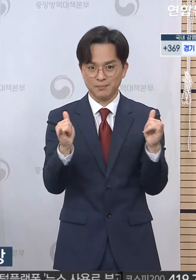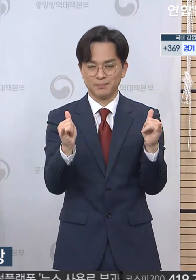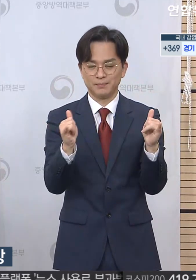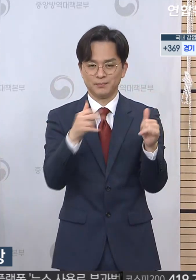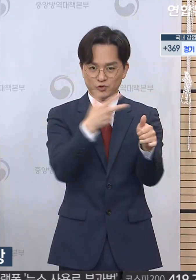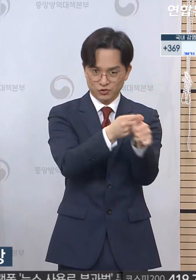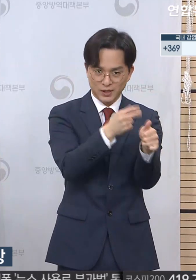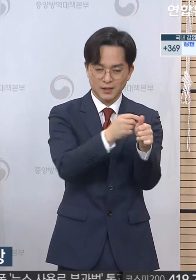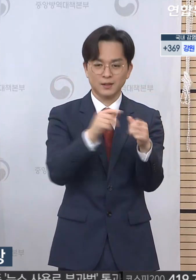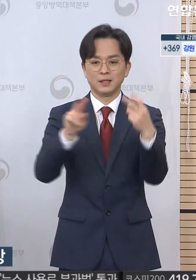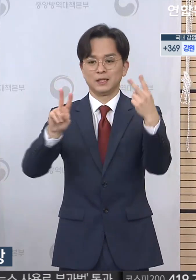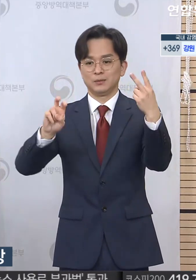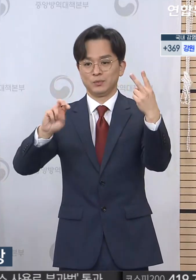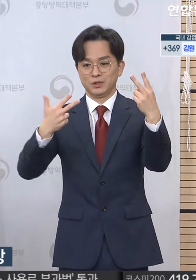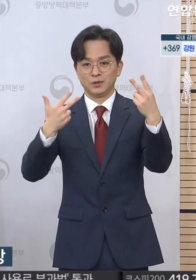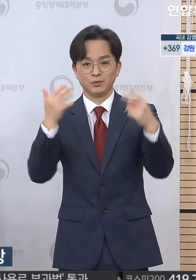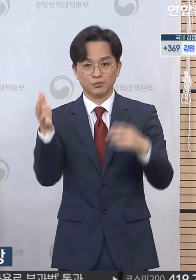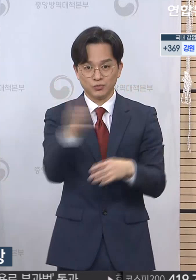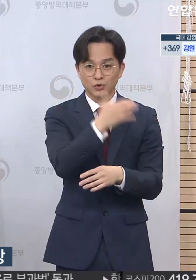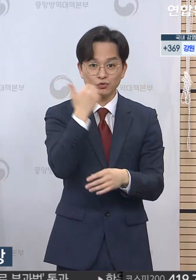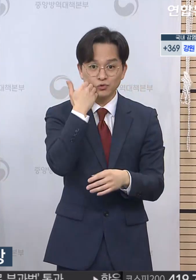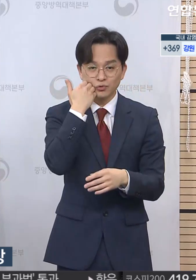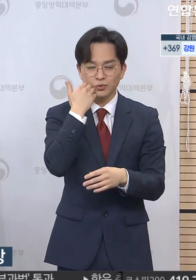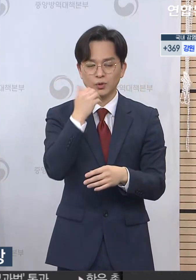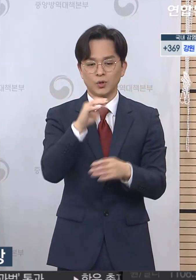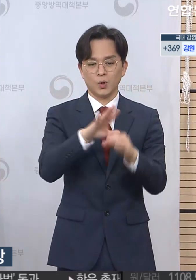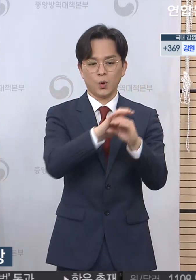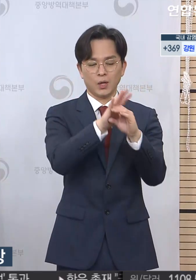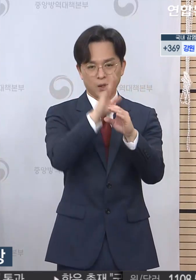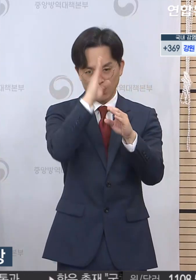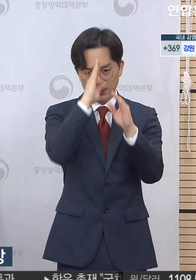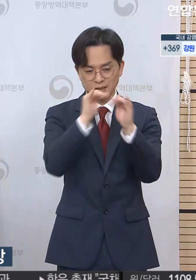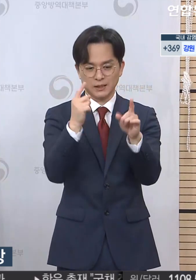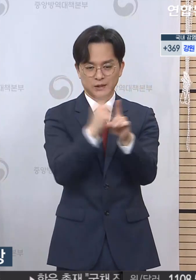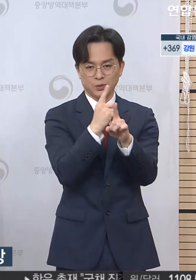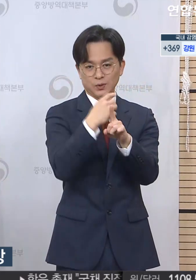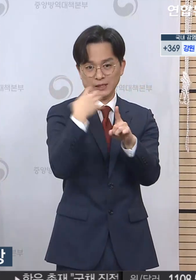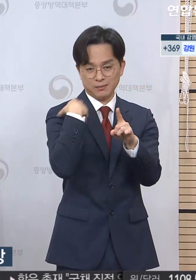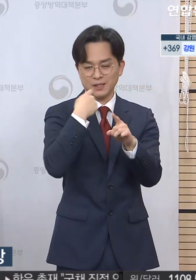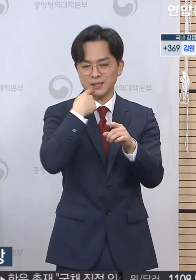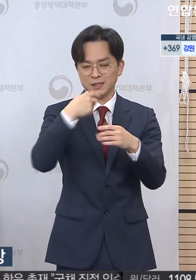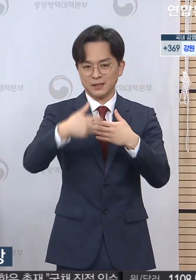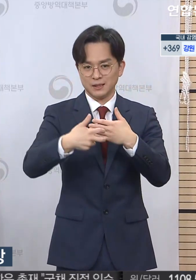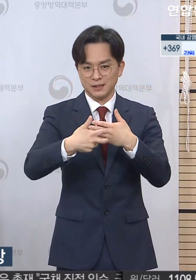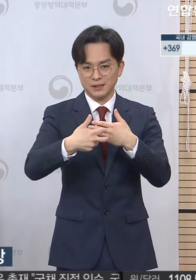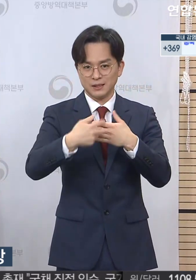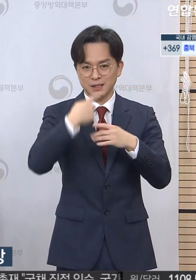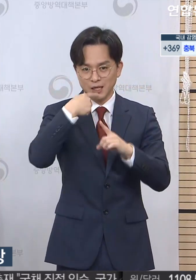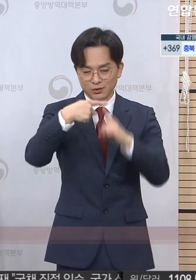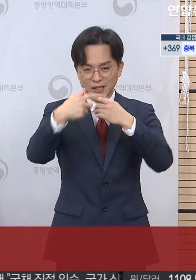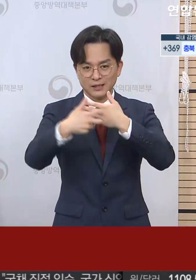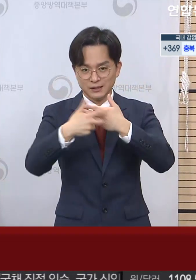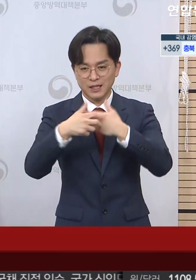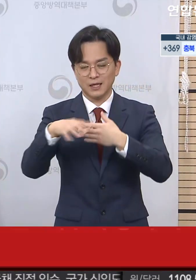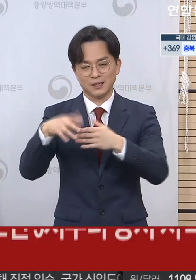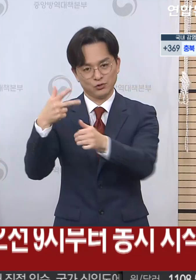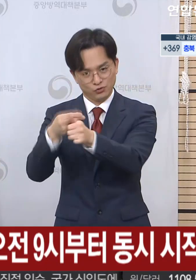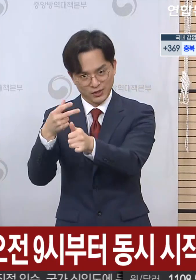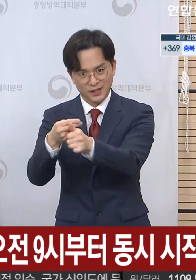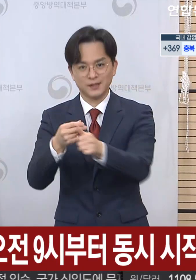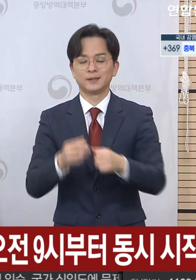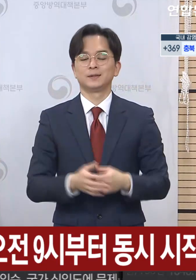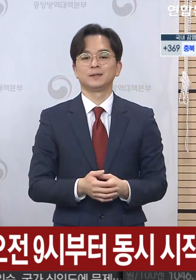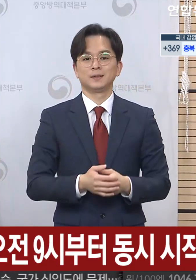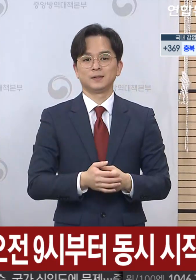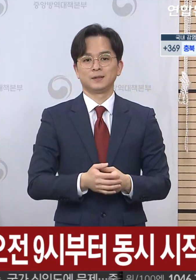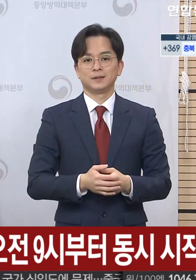다음 날인 27일부터는 코로나19 환자를 직접 치료하는 병원의 종사자를 대상으로 예방접종이 시행됩니다.